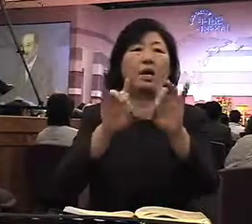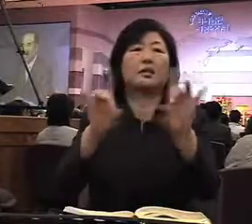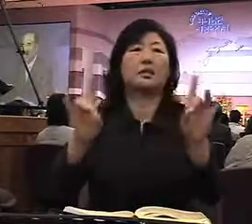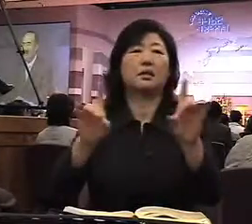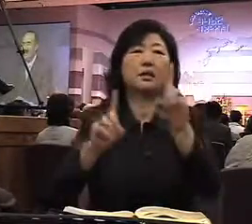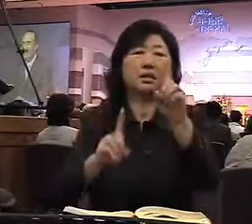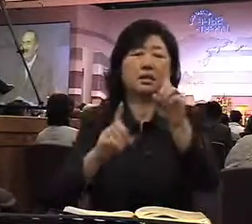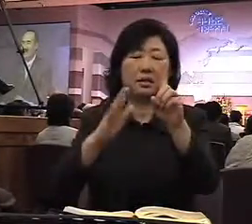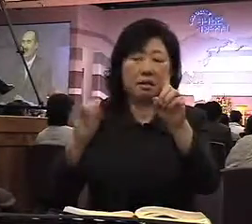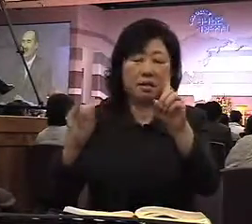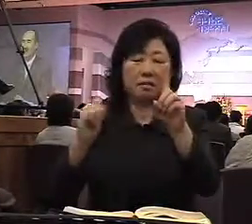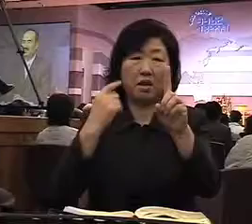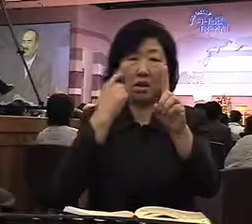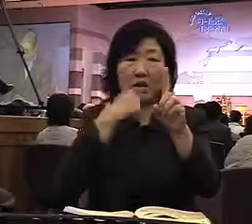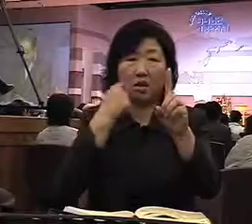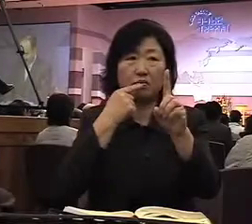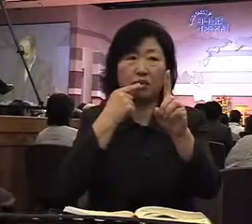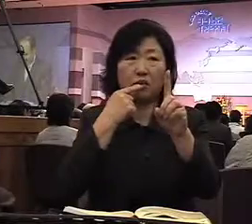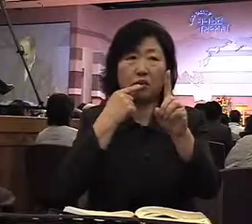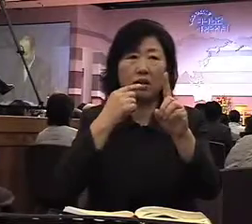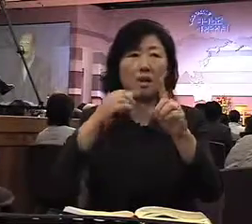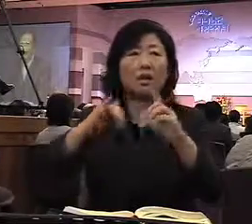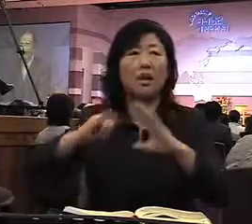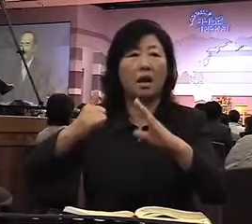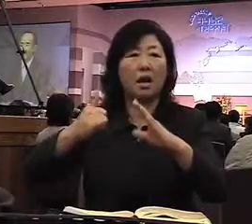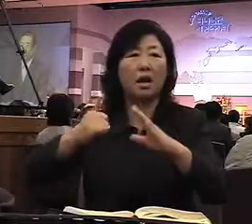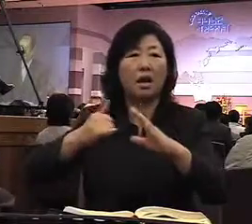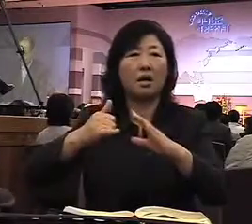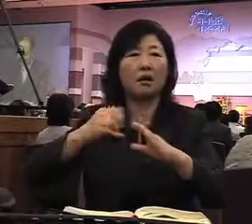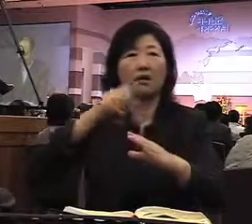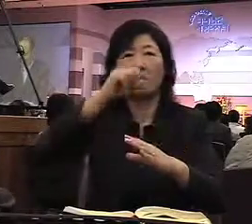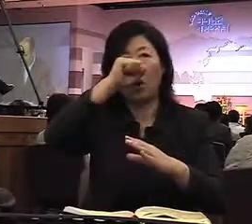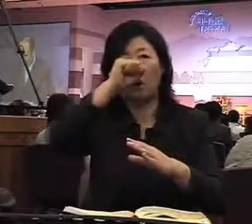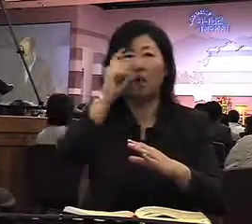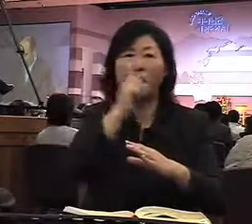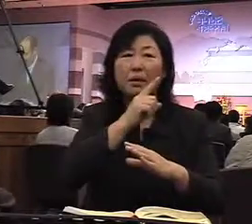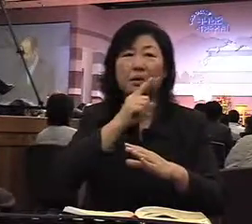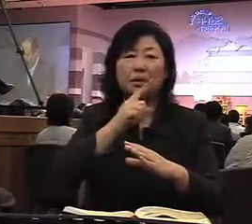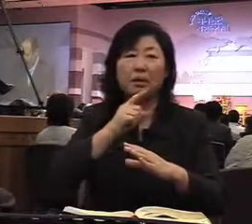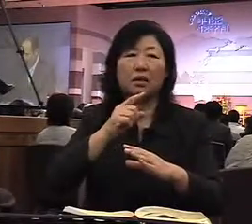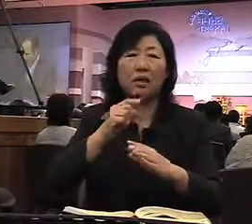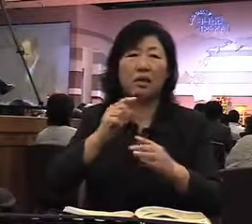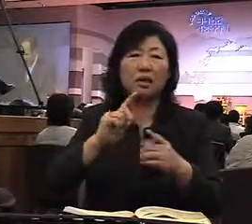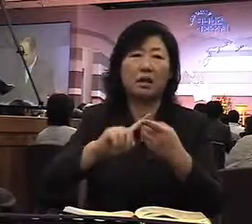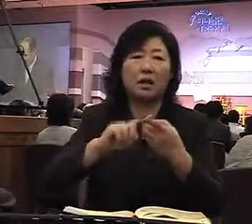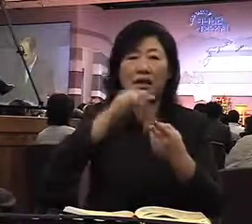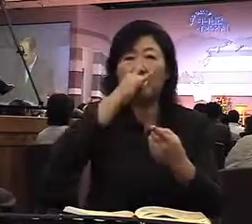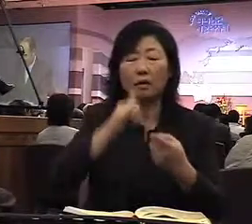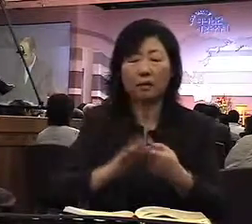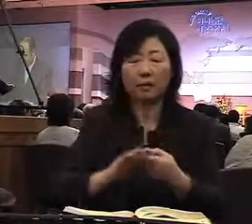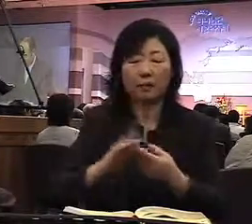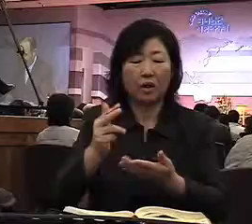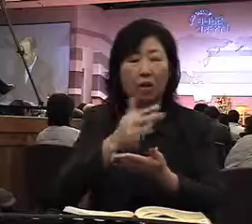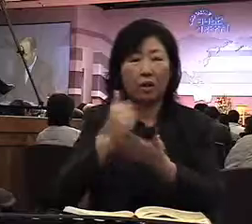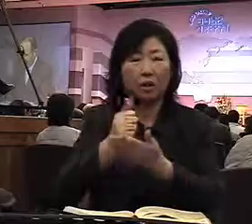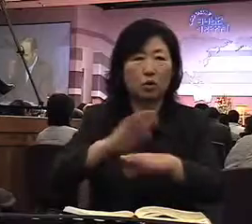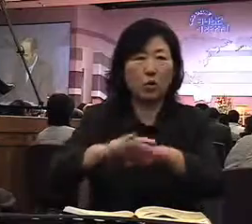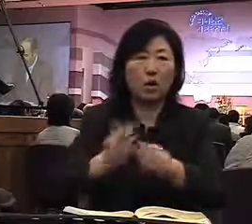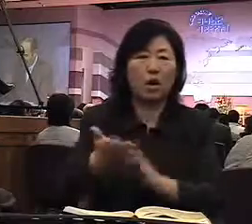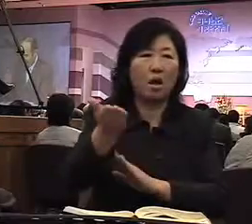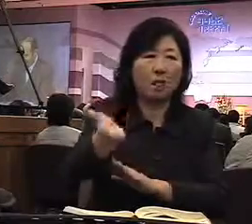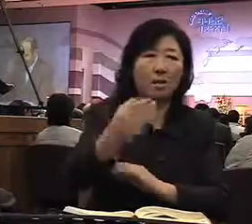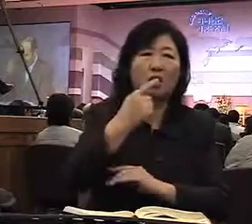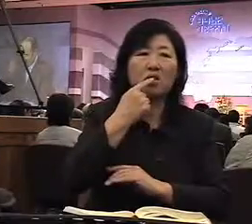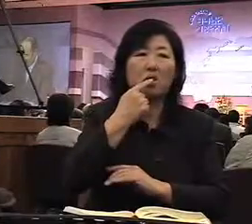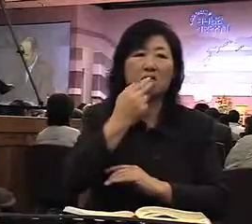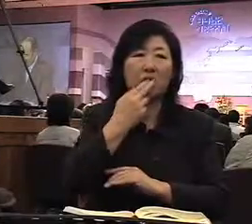사람의 입술에 한 나라의 흥망성쇠가 걸려 있습니다. 예레미야서 1장 9절에 보니까 여호와께서 그 손을 내밀어 내 입에